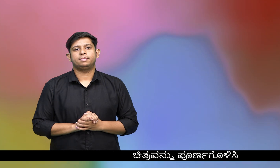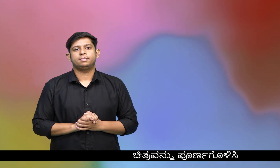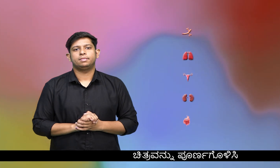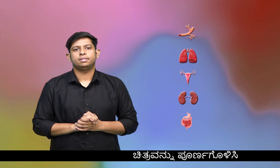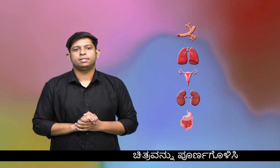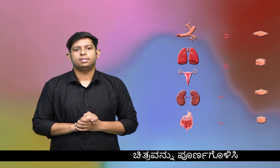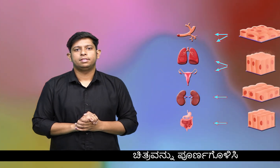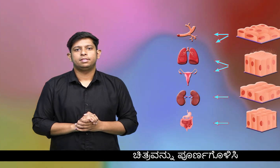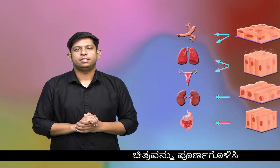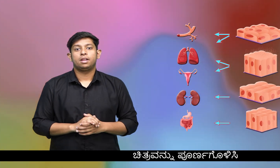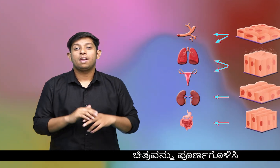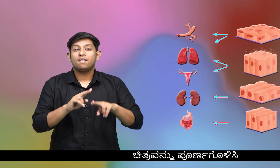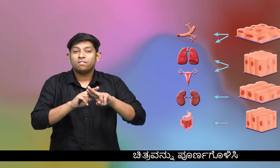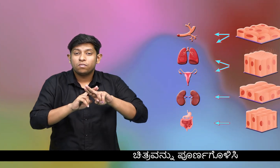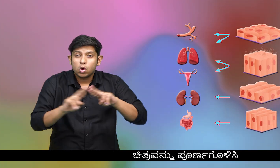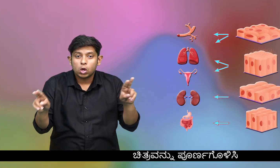ಈ ಚಿತ್ರವನ್ನು ಪೂರ್ಣಗೊಳಿಸಿ.